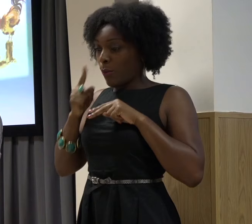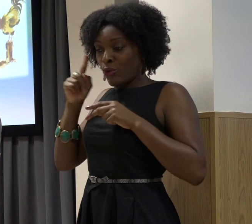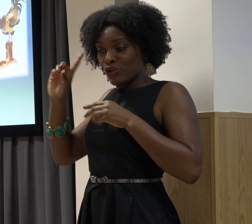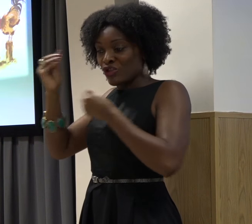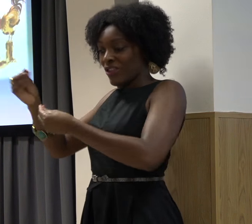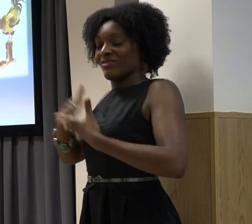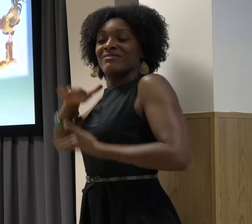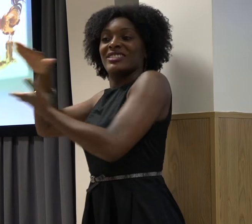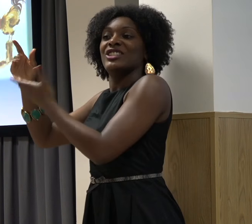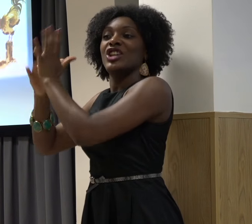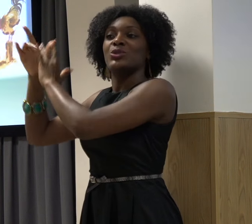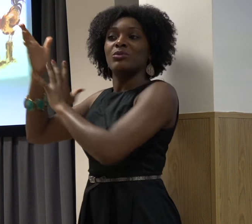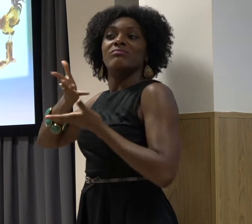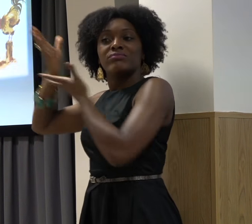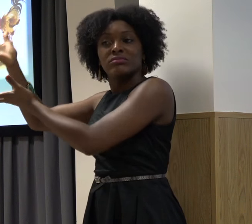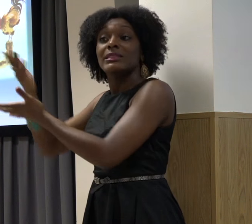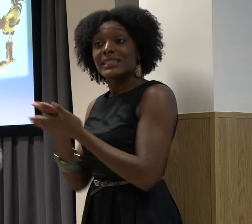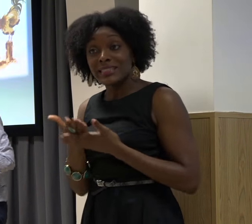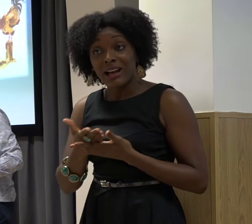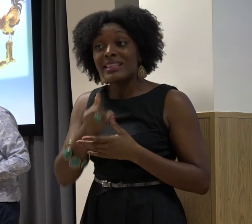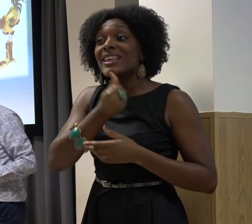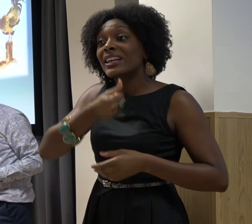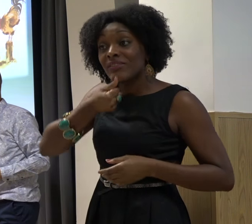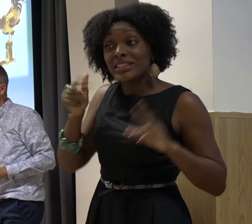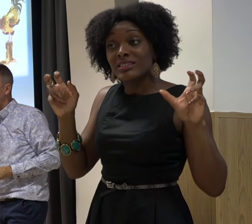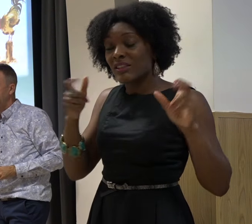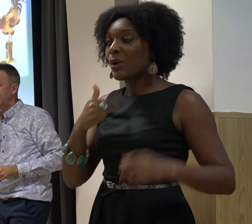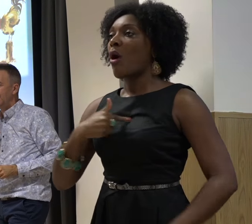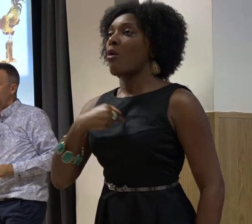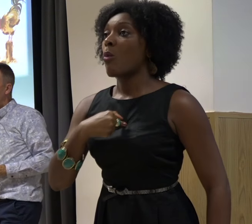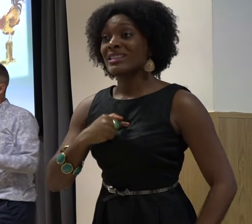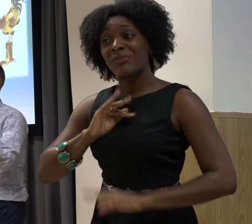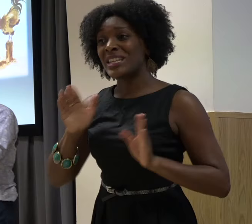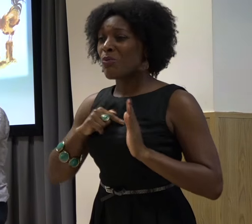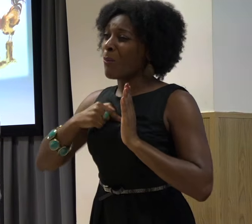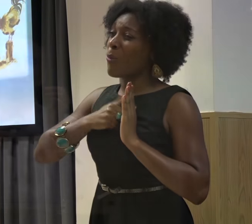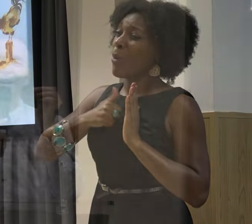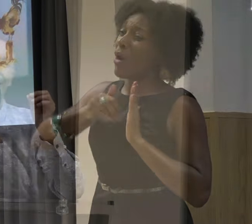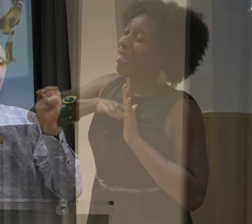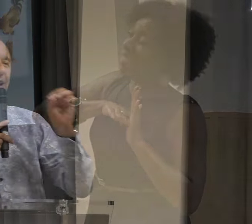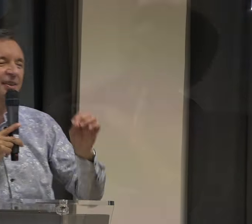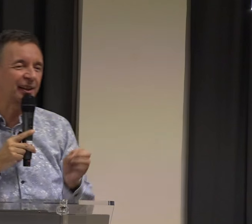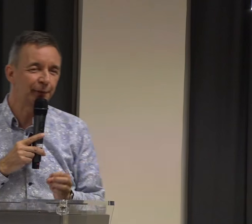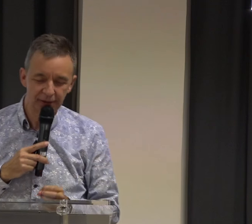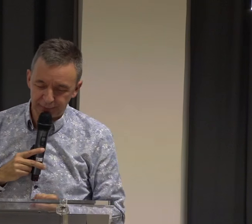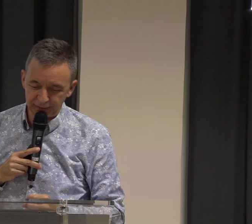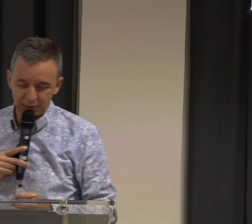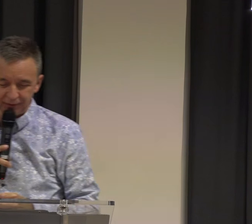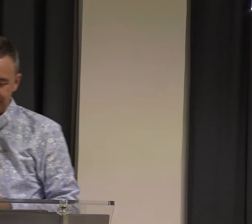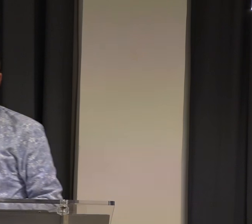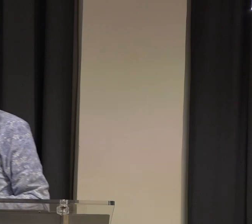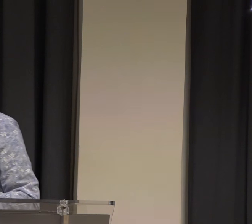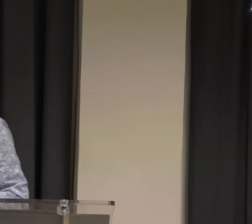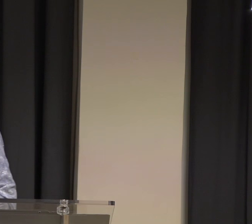que ça paraît être un pléonasme. Le problème avec un sacrifice